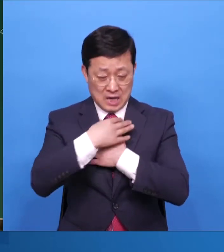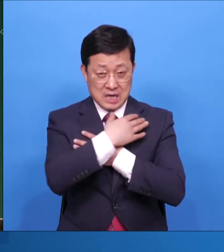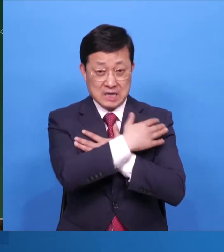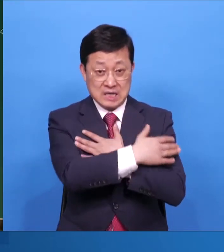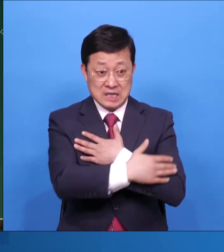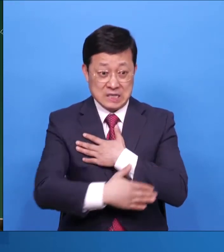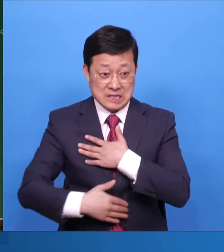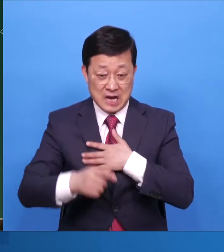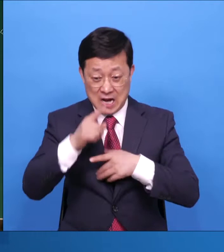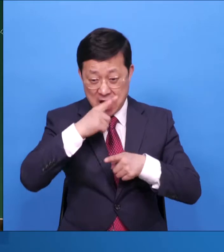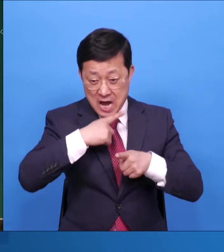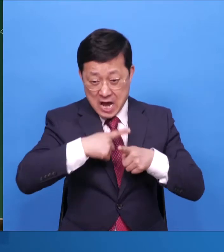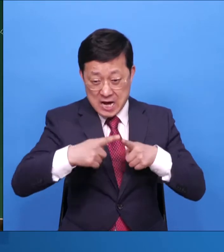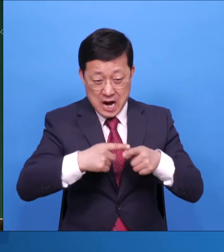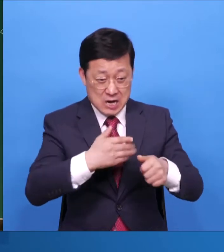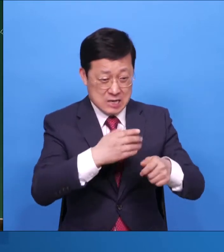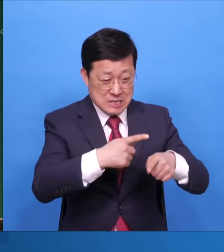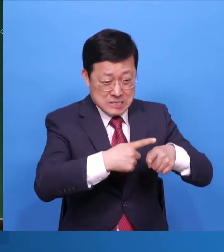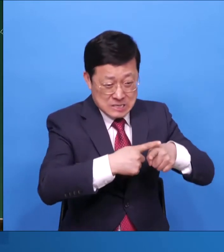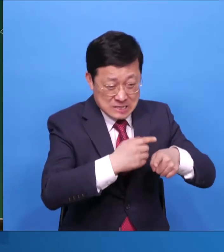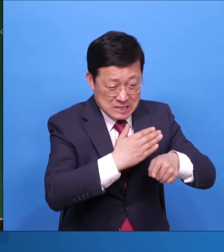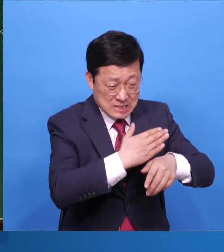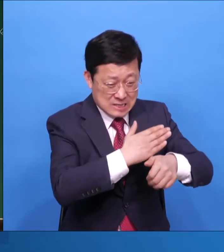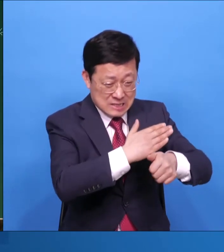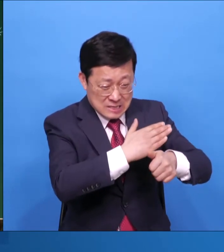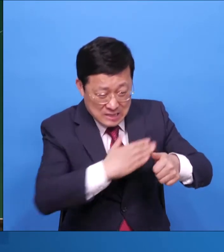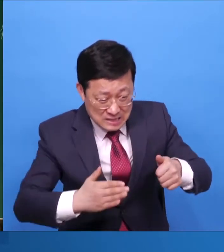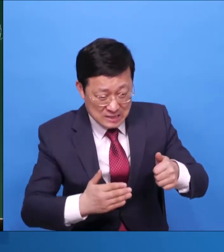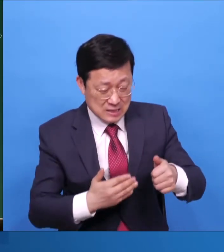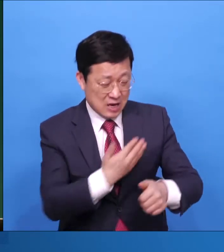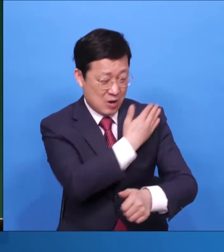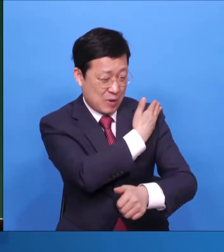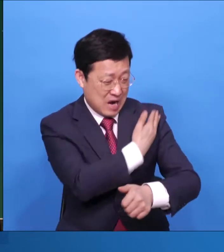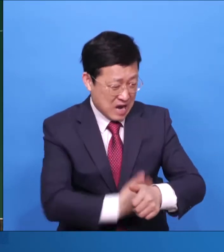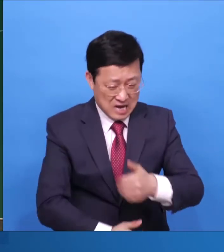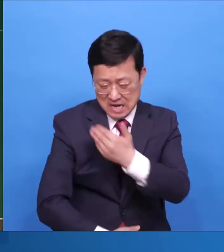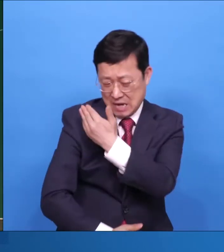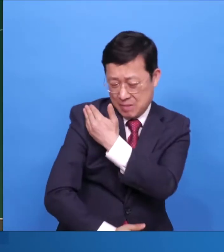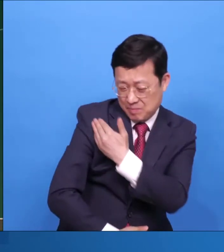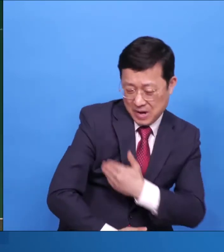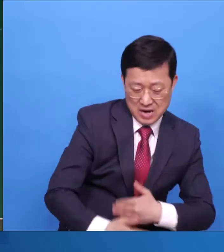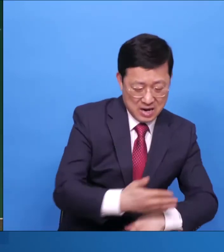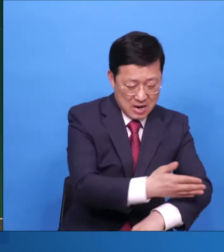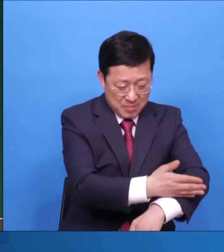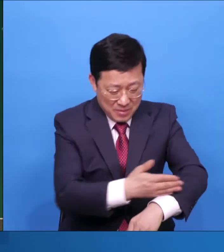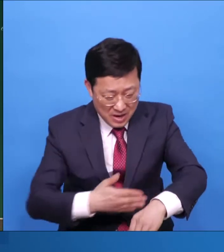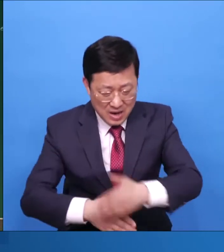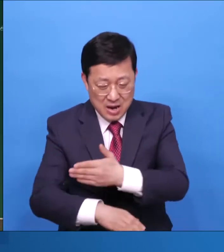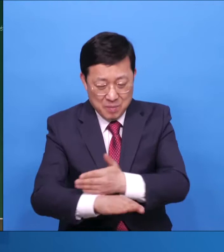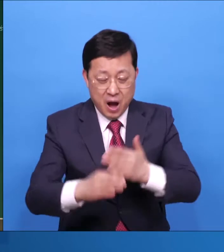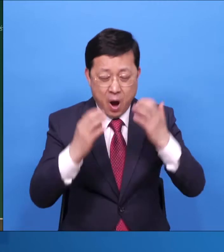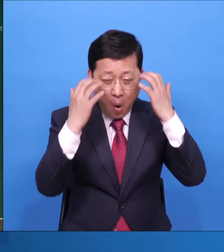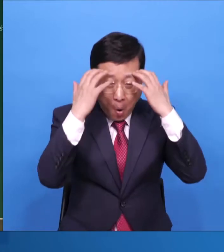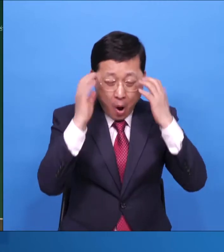vemos que uno de los peores métodos que ellos hacían era poco a poco cortar la carne. 고통을 많이 당해라 이거지. Para que sufrieran mucho al morir.